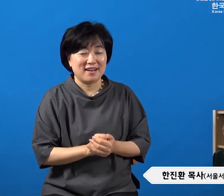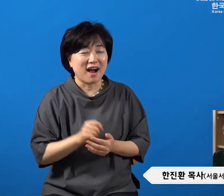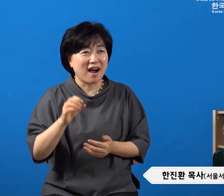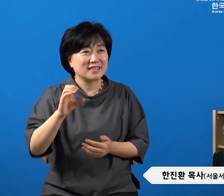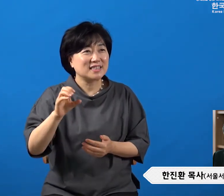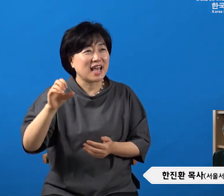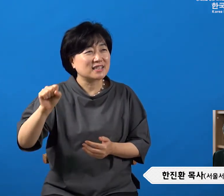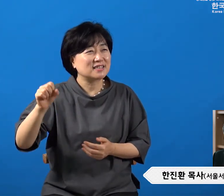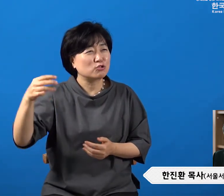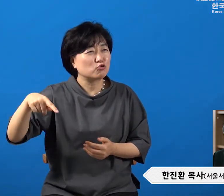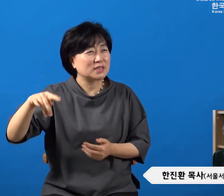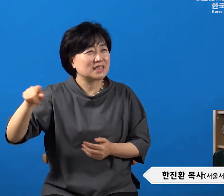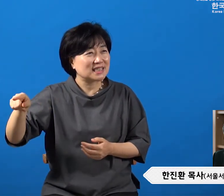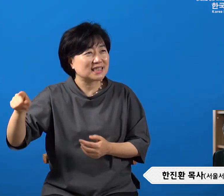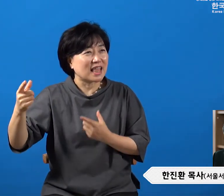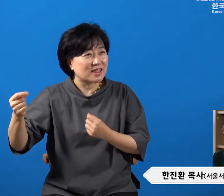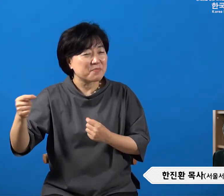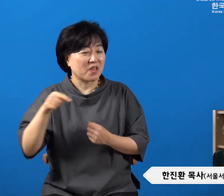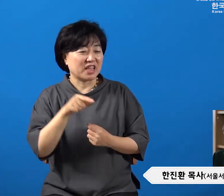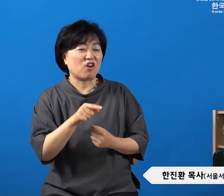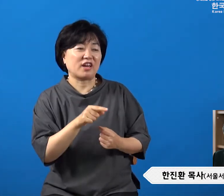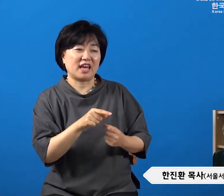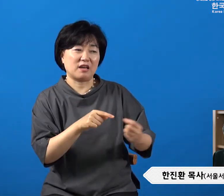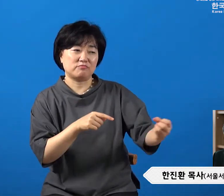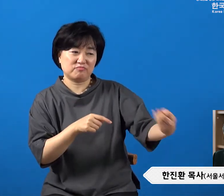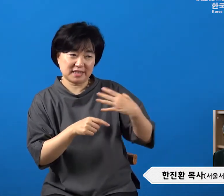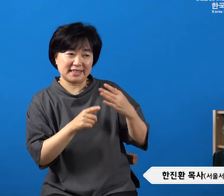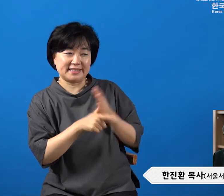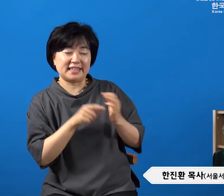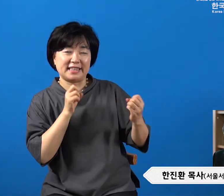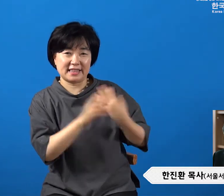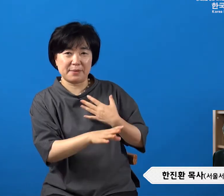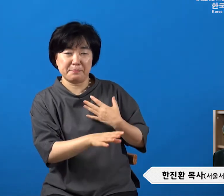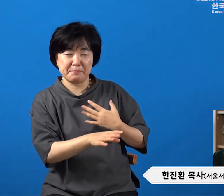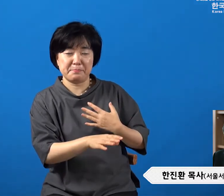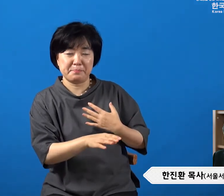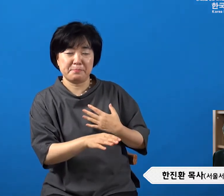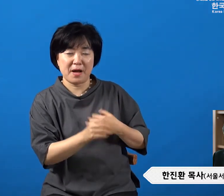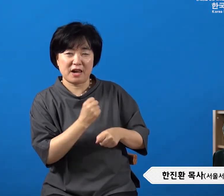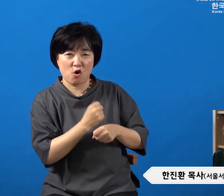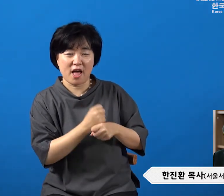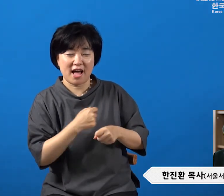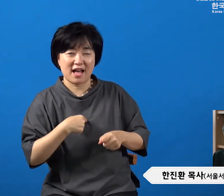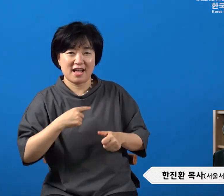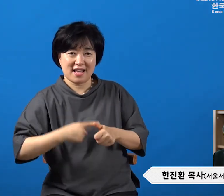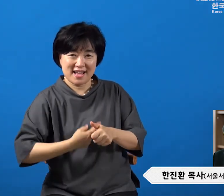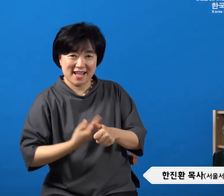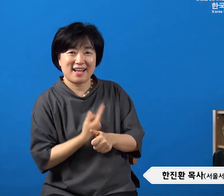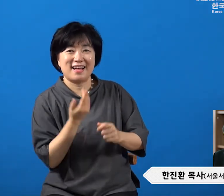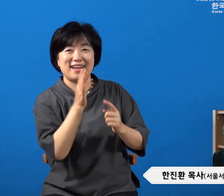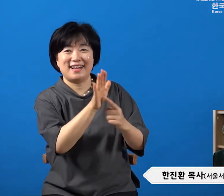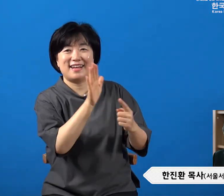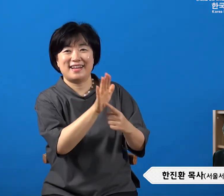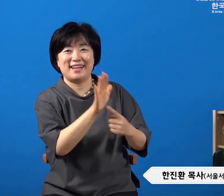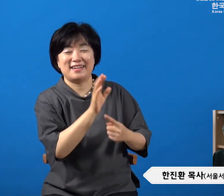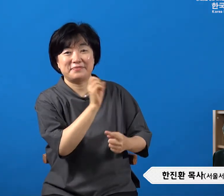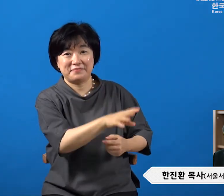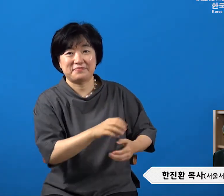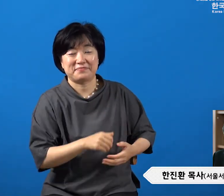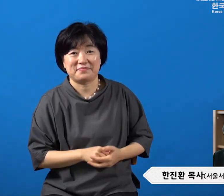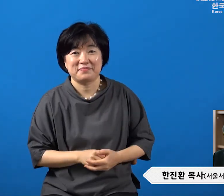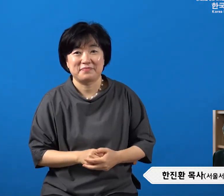간에 C.S. 루이스 같으면 여기 대해서 아마 이렇게 대답했을 거야 하는 것이 그냥 저절로 떠오르는